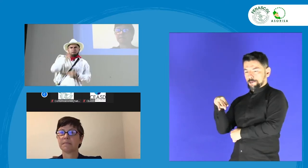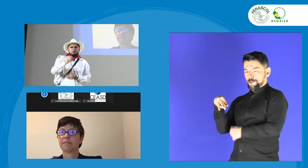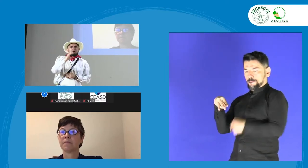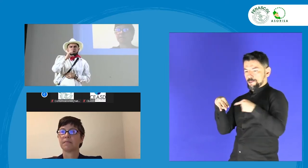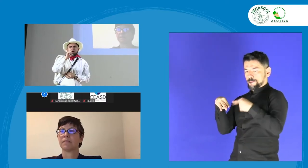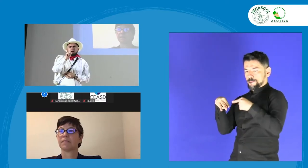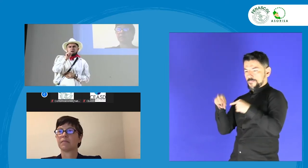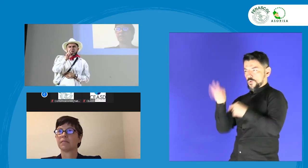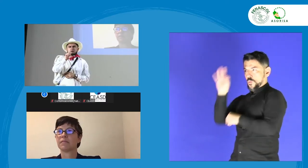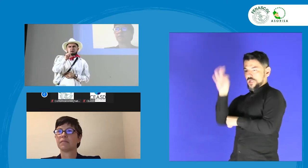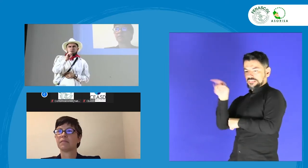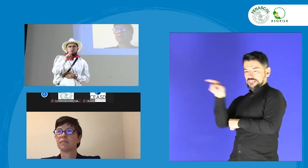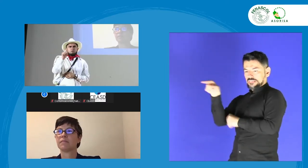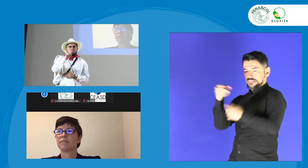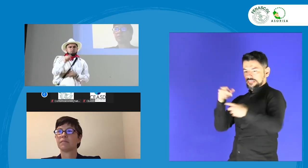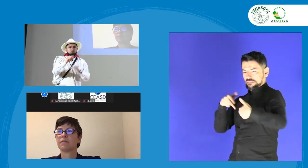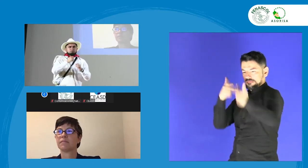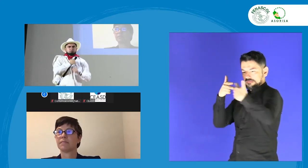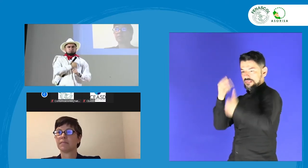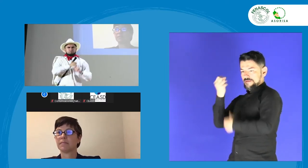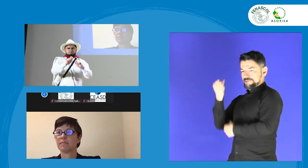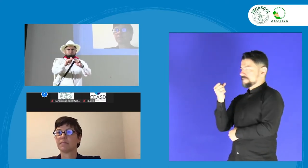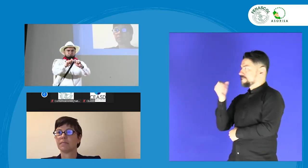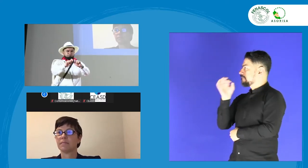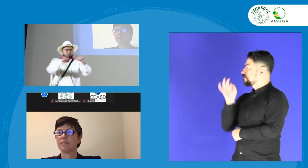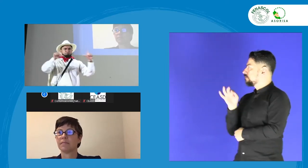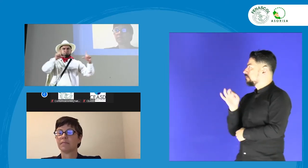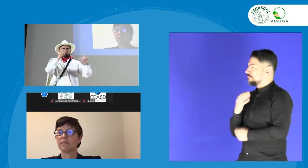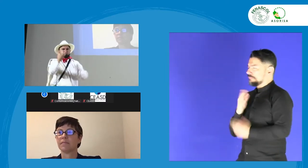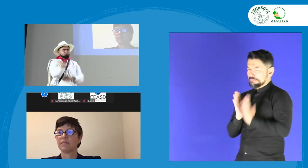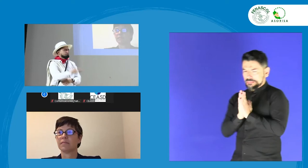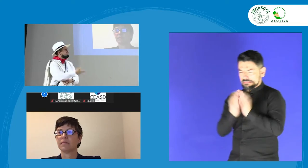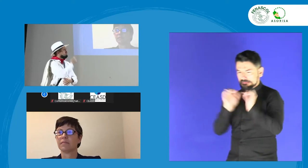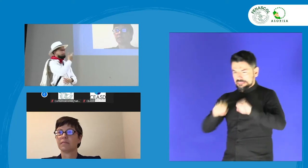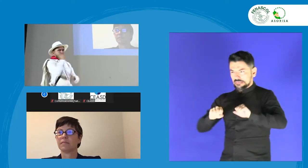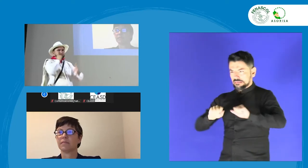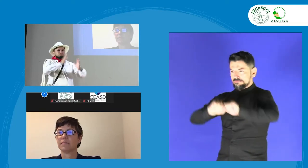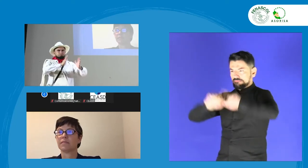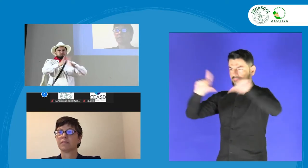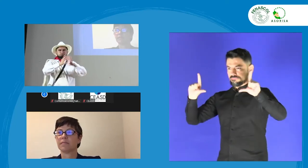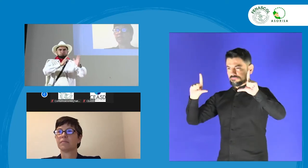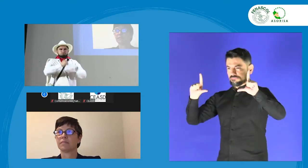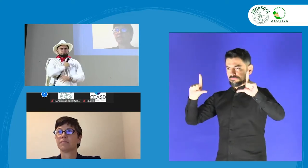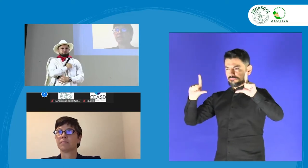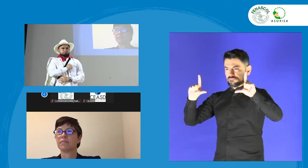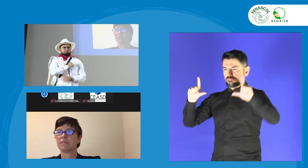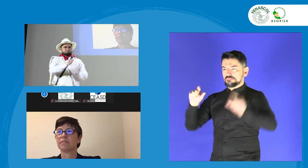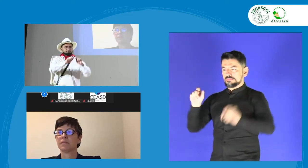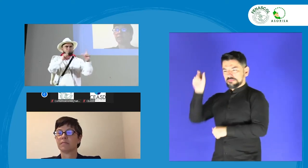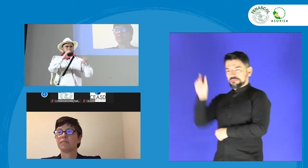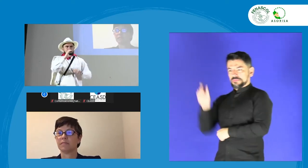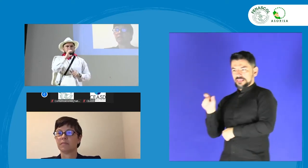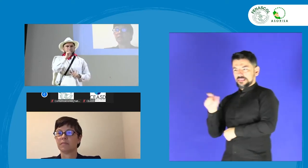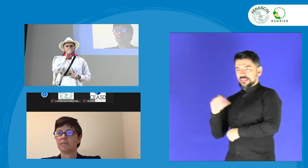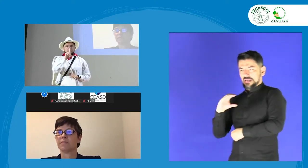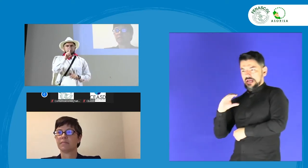dar paso a una persona que se llama Carlos, que está en Zoom. Adelante.